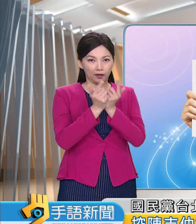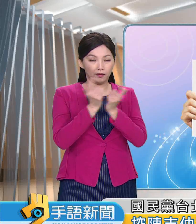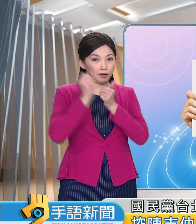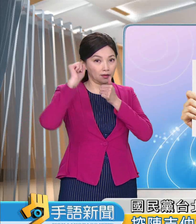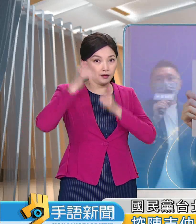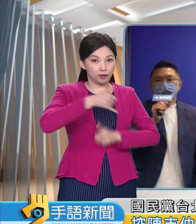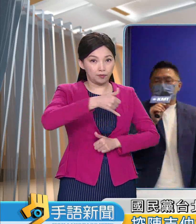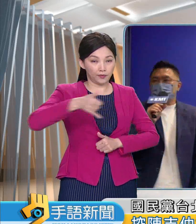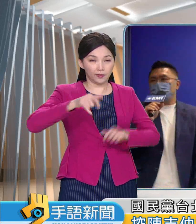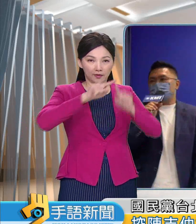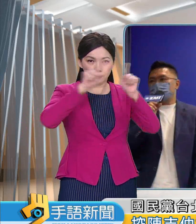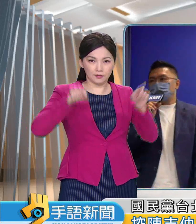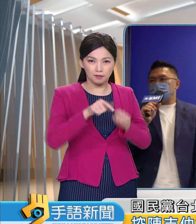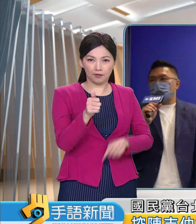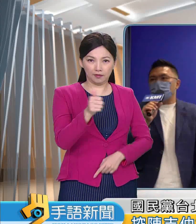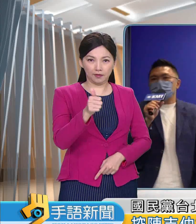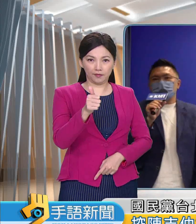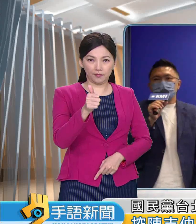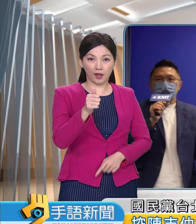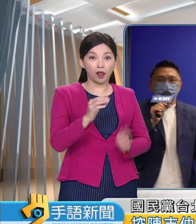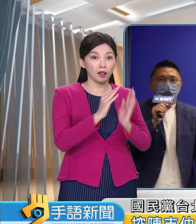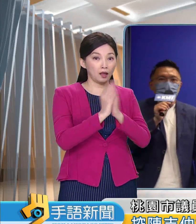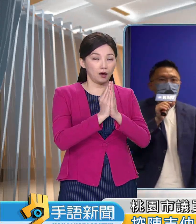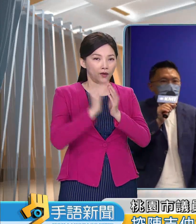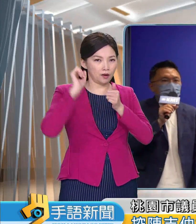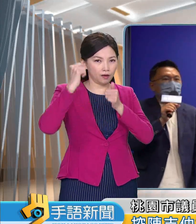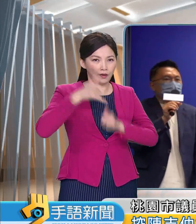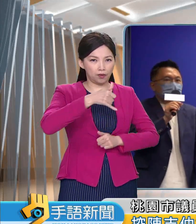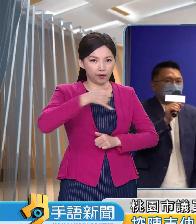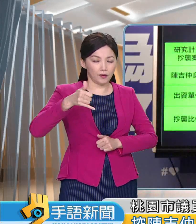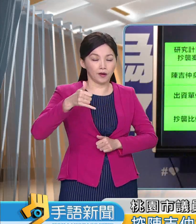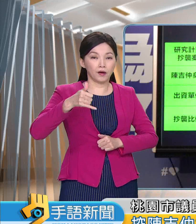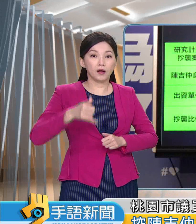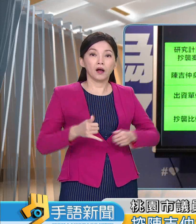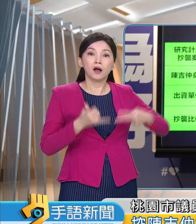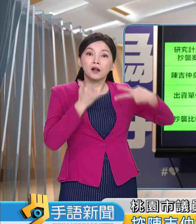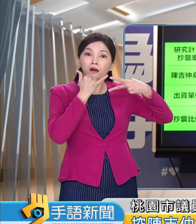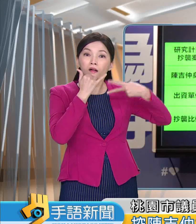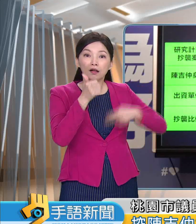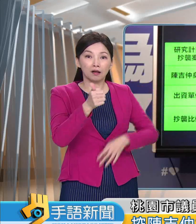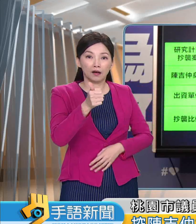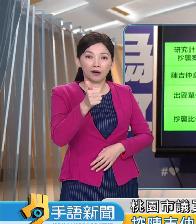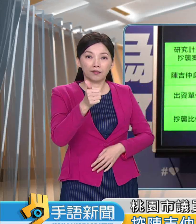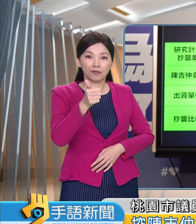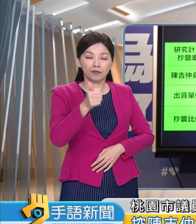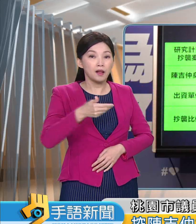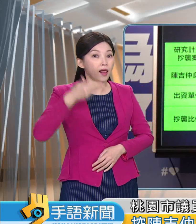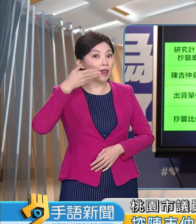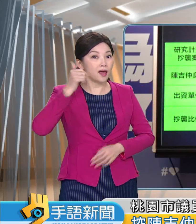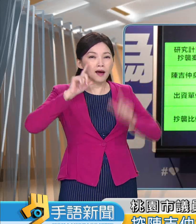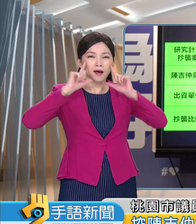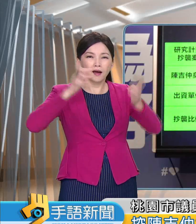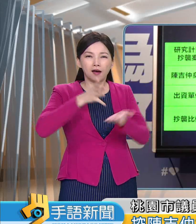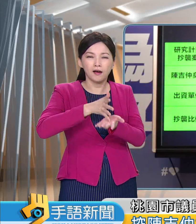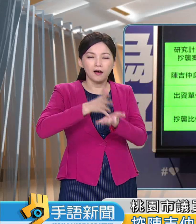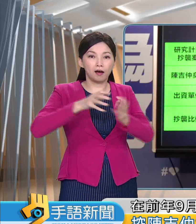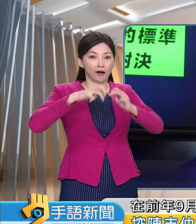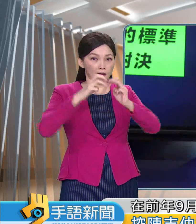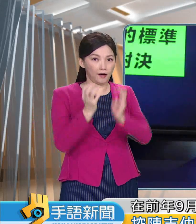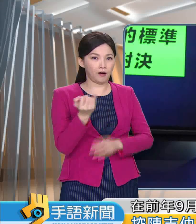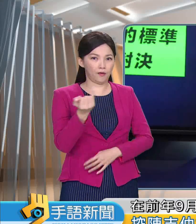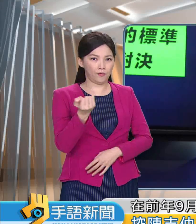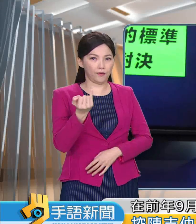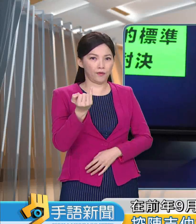国民党台北市议员张思刚、桃园市议员林涛和发言人杨志宇